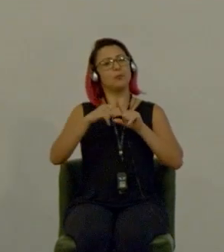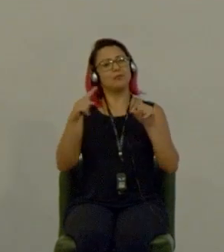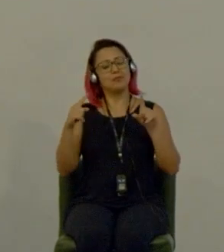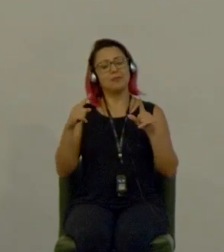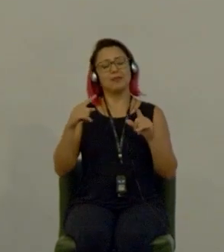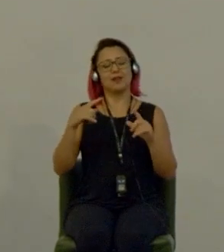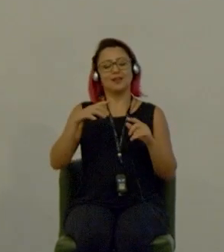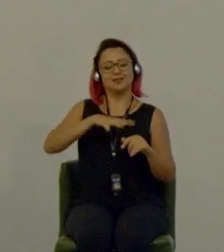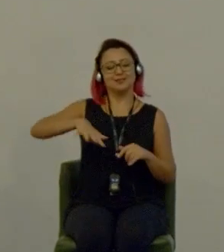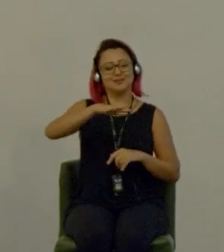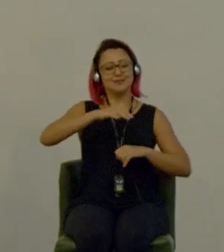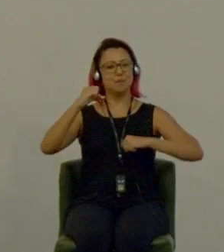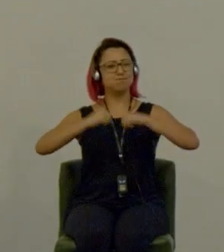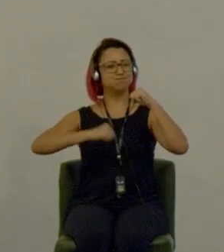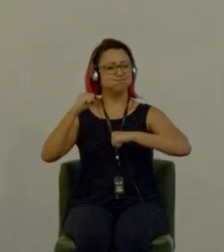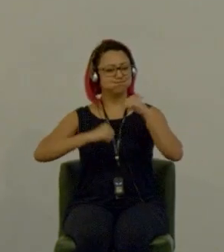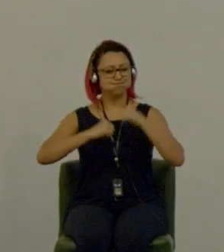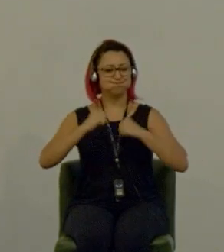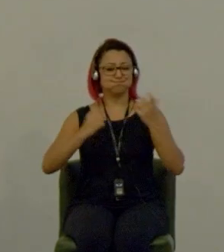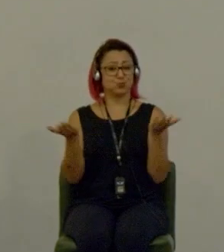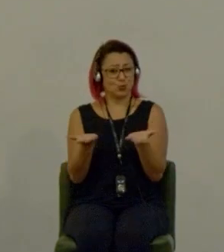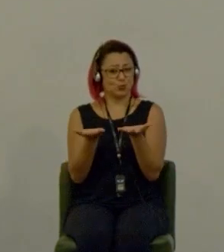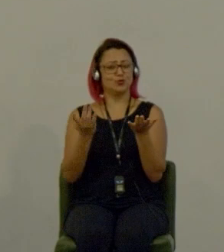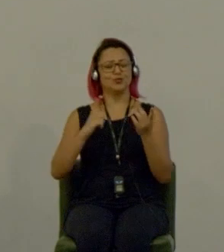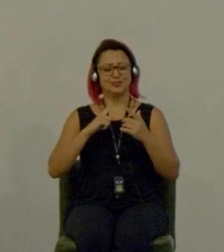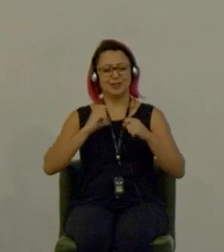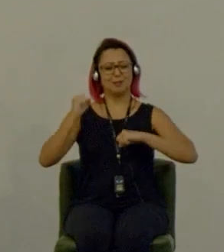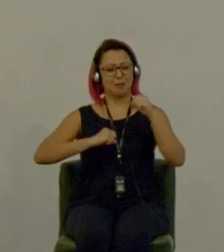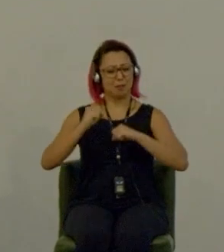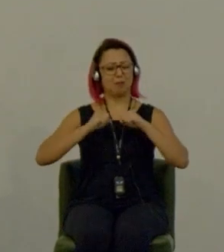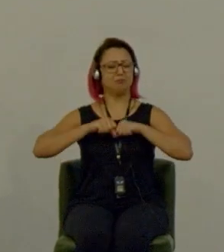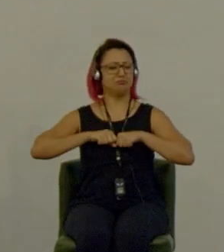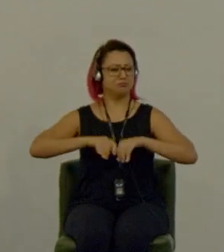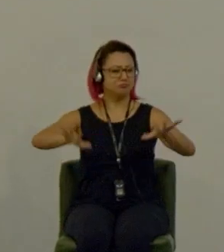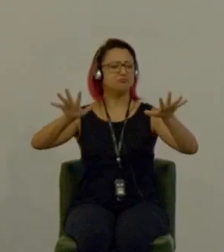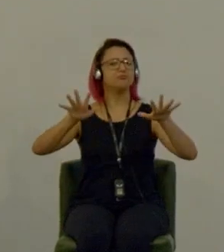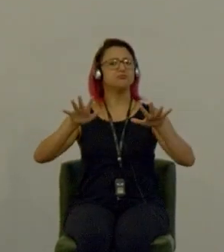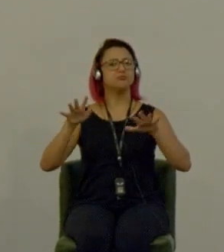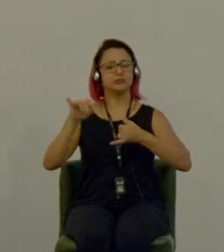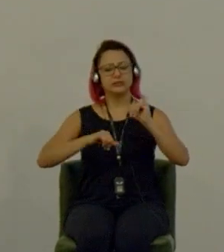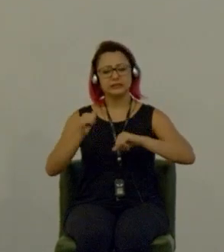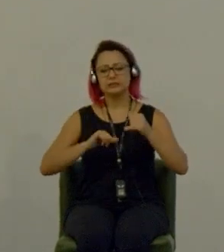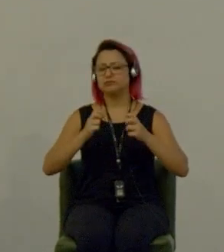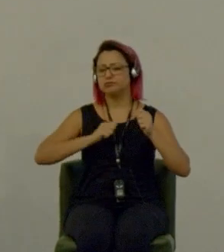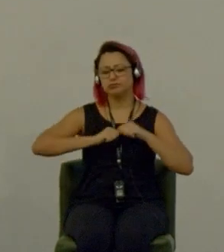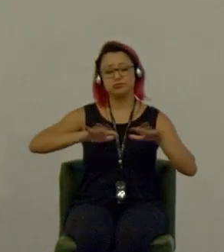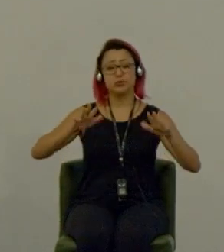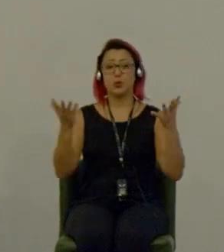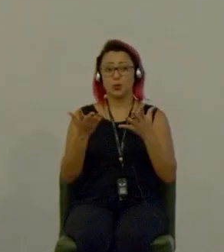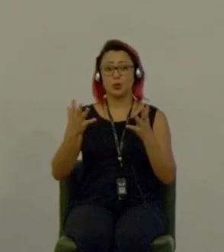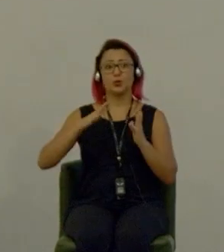industrialisé, sans aucun doute, est aujourd'hui à la hauteur des phénomènes géologiques. Et ça,